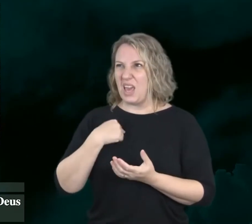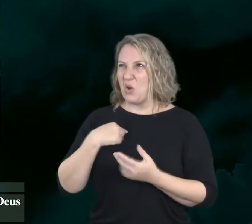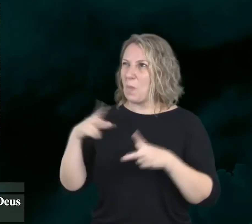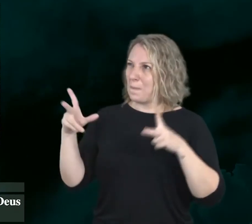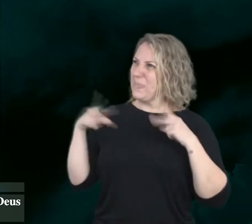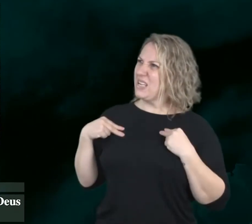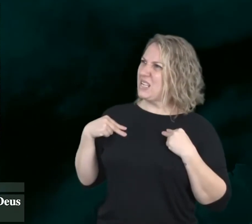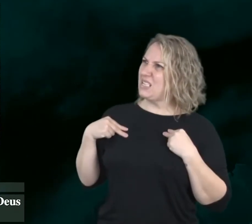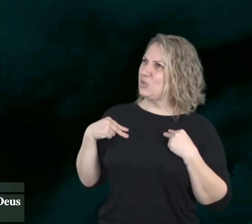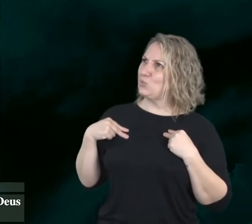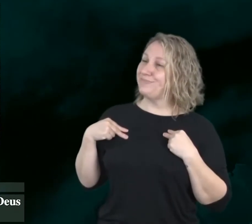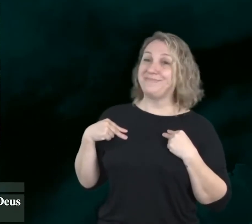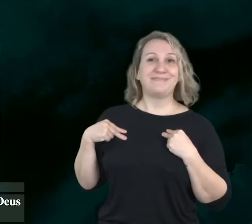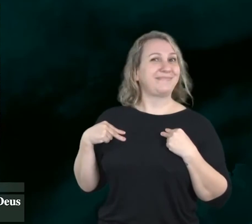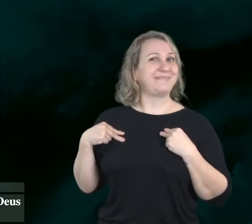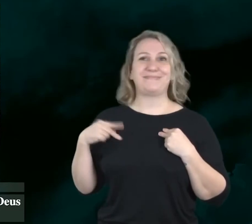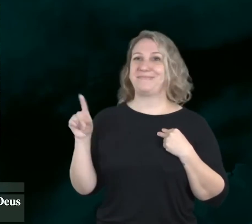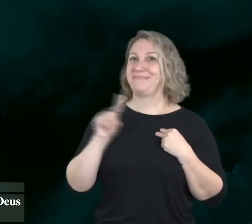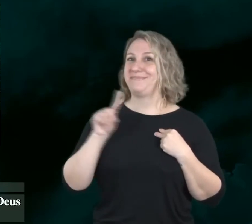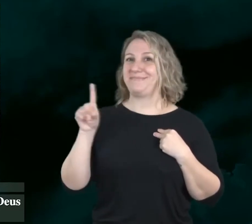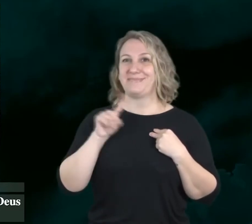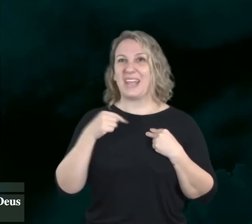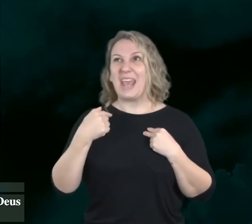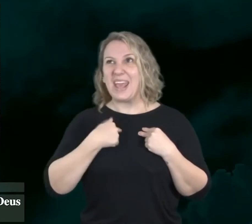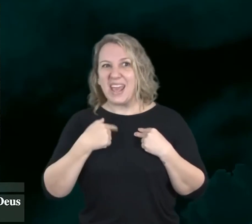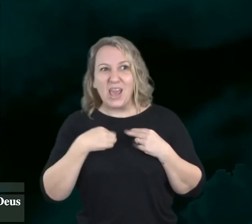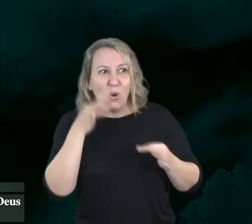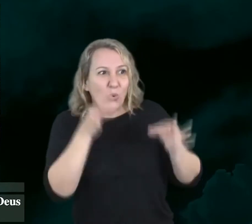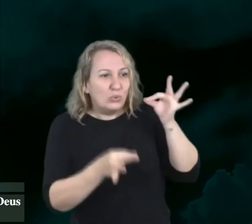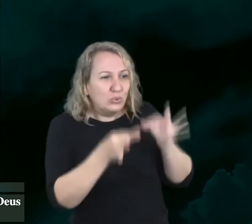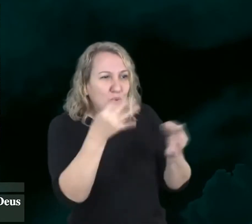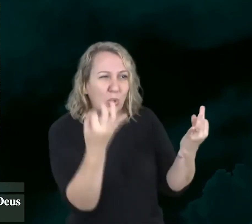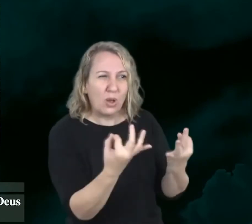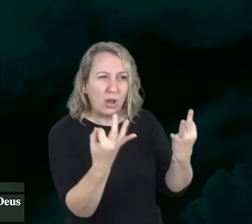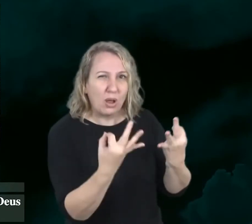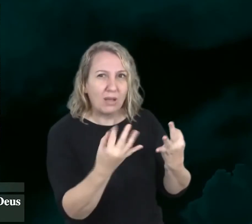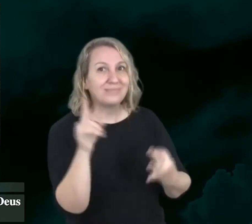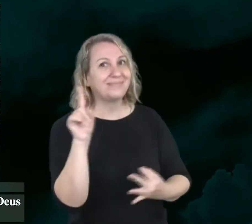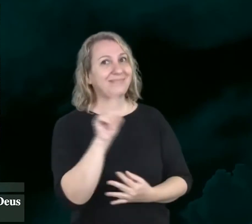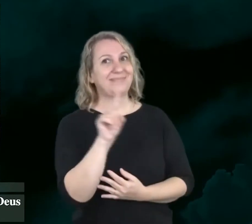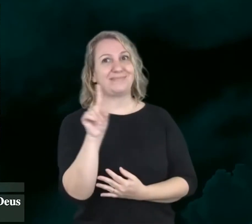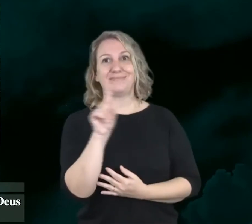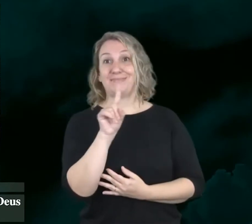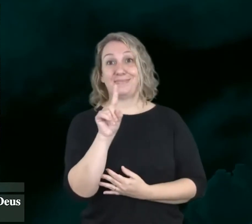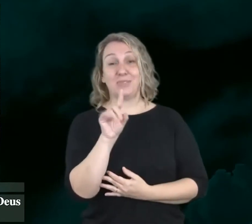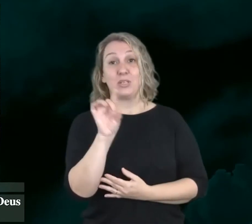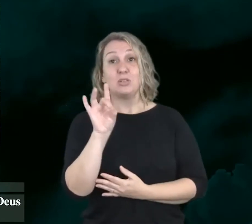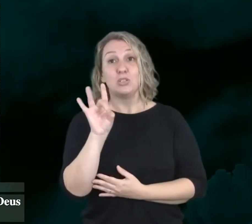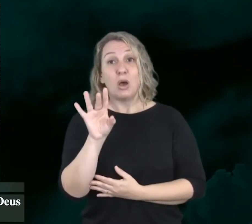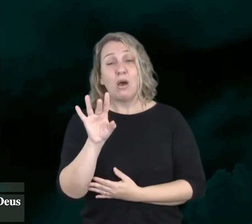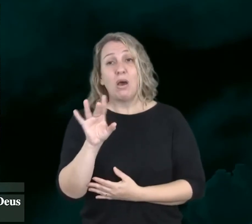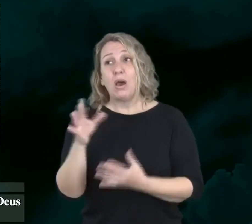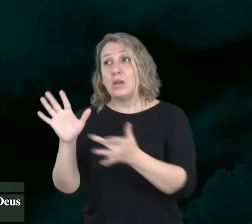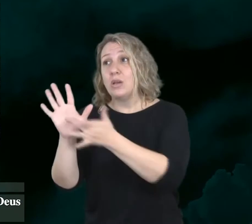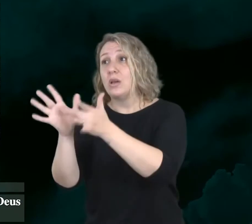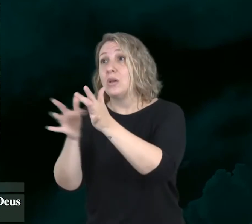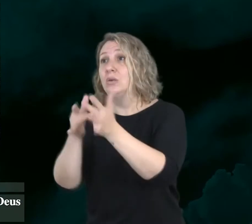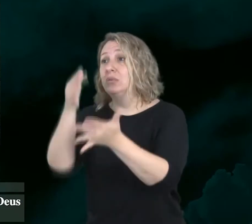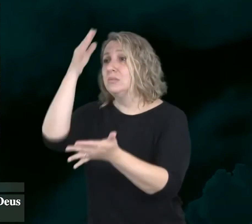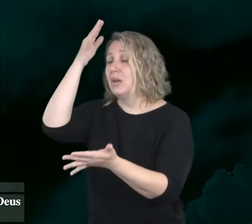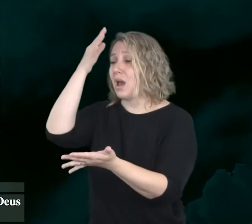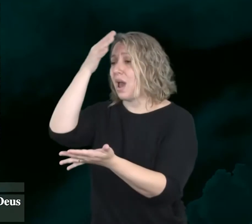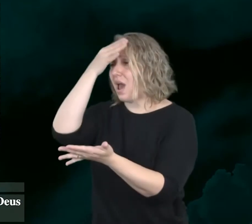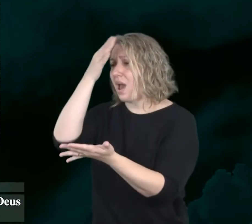você foi, né, alguém justo, não. É porque você creu. E esse crer, essa sua fé, lhe